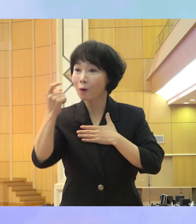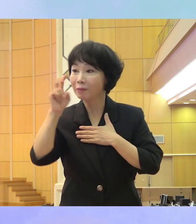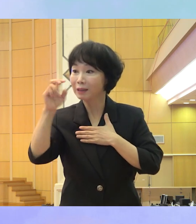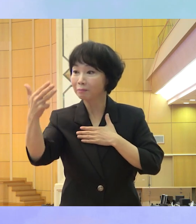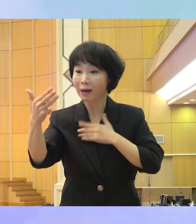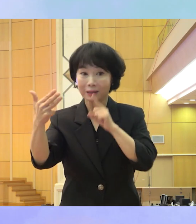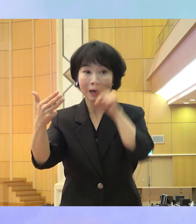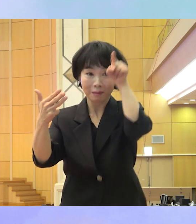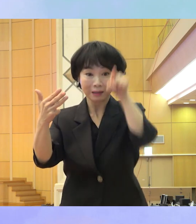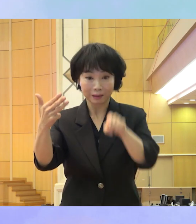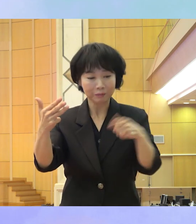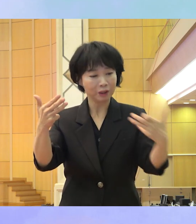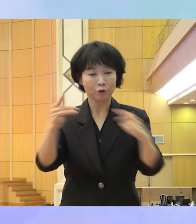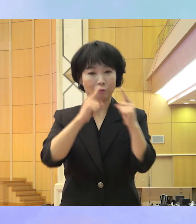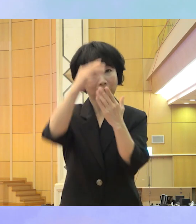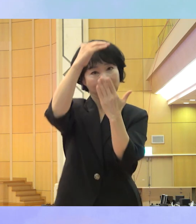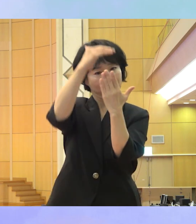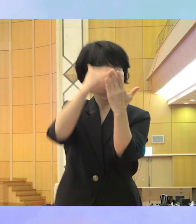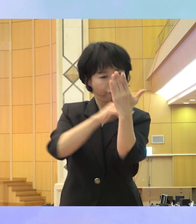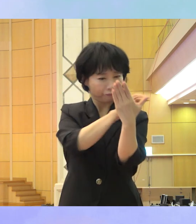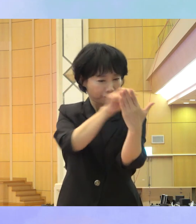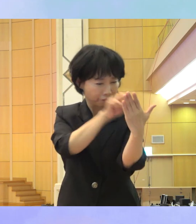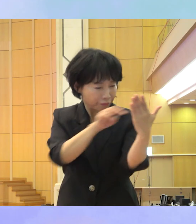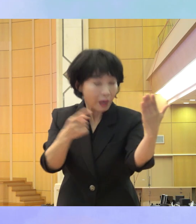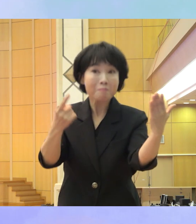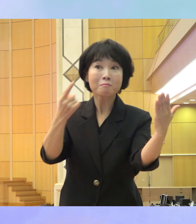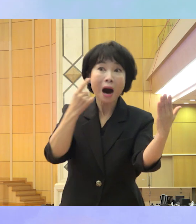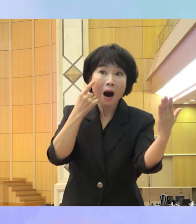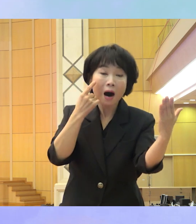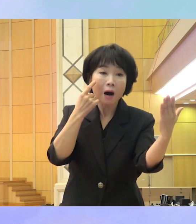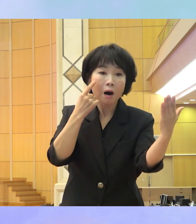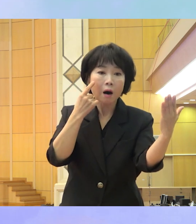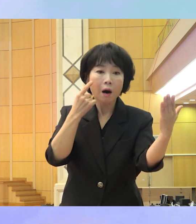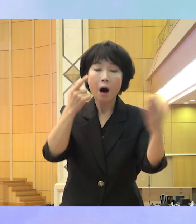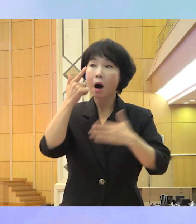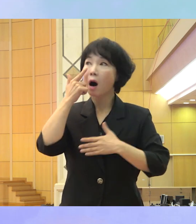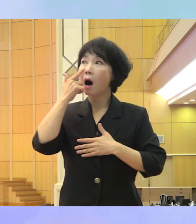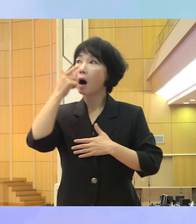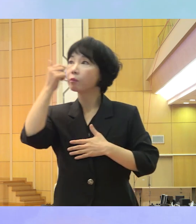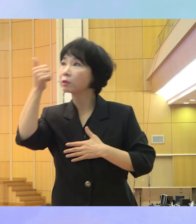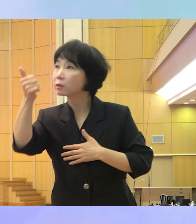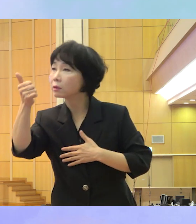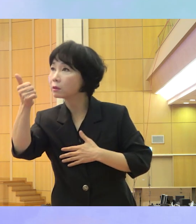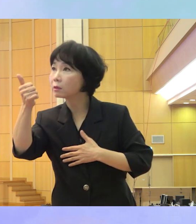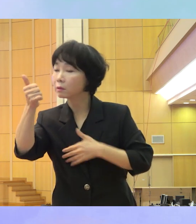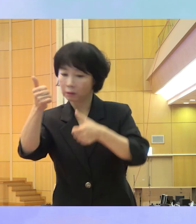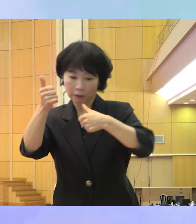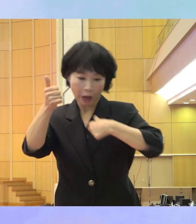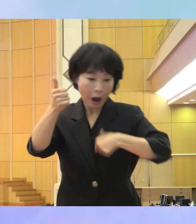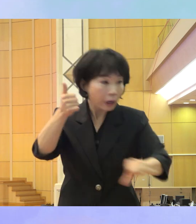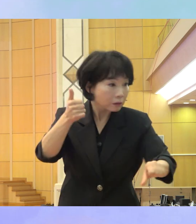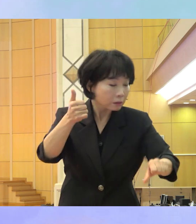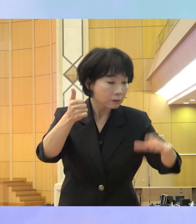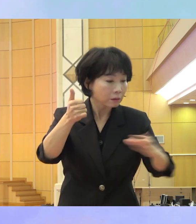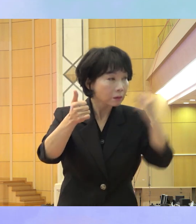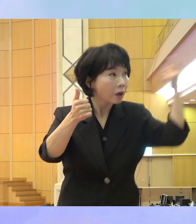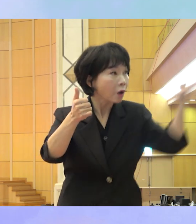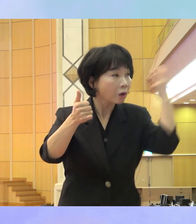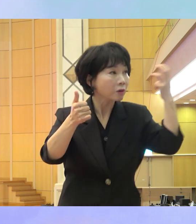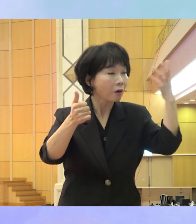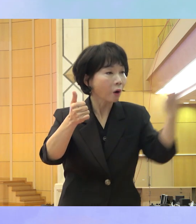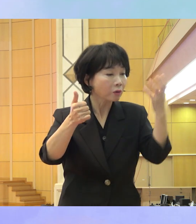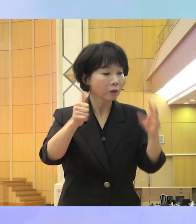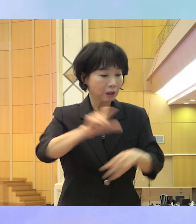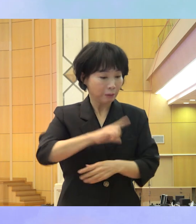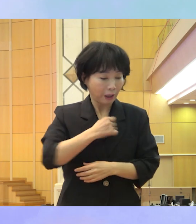28장 19절 말씀에 보면 아버지와 아들과 성령의